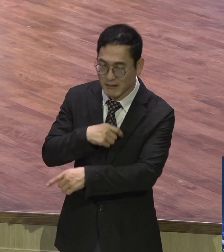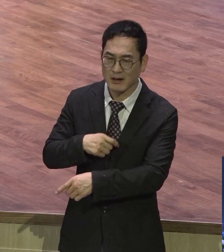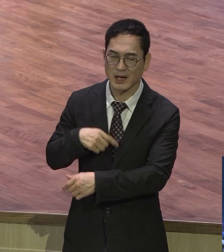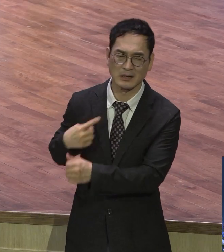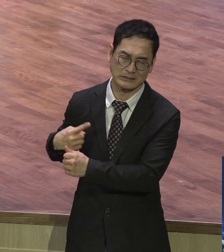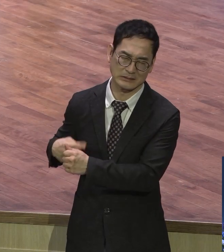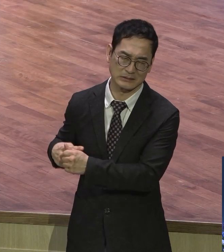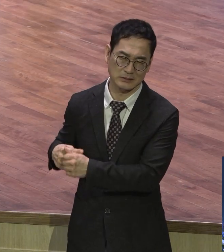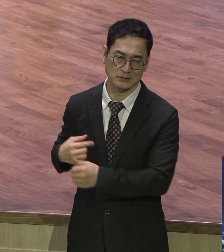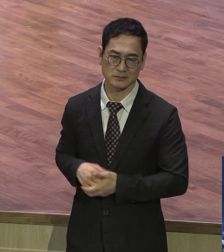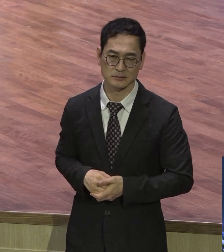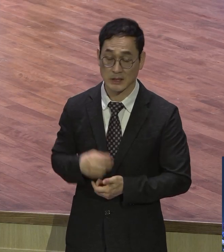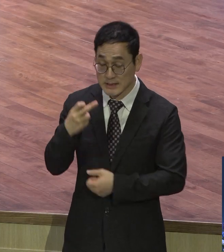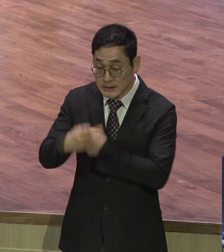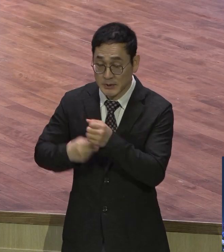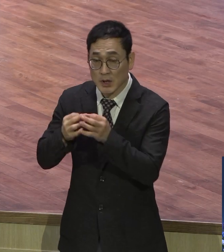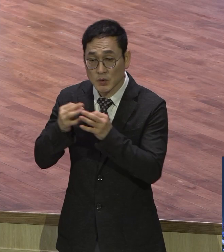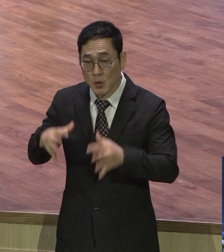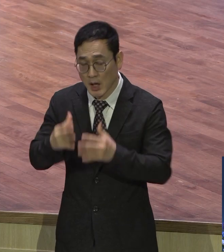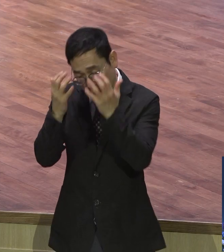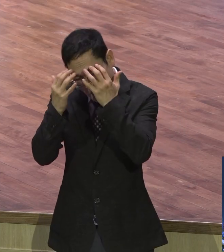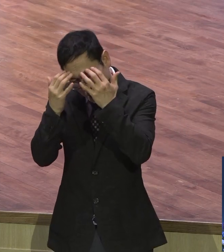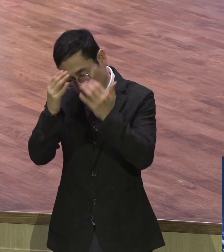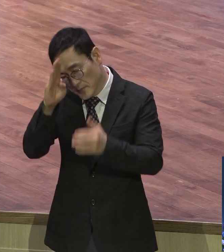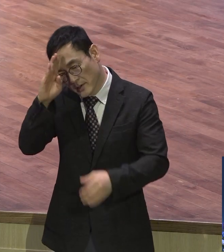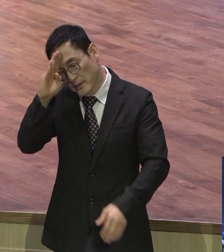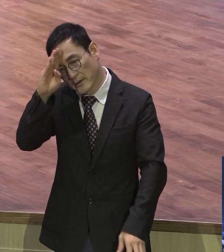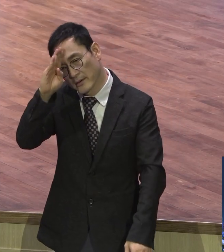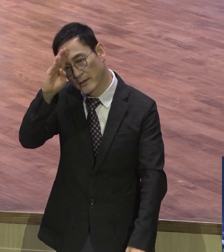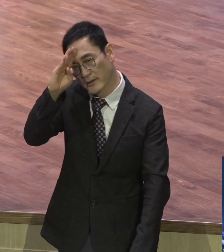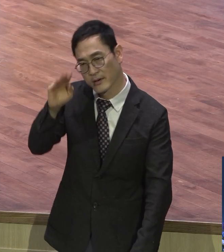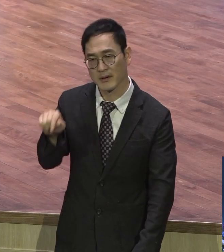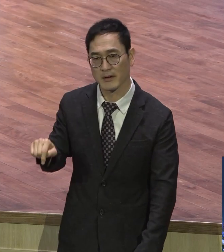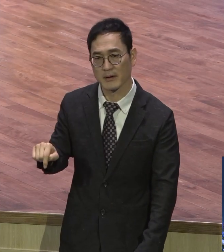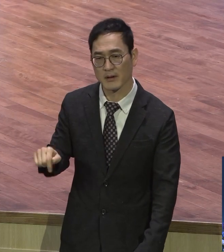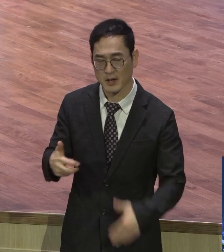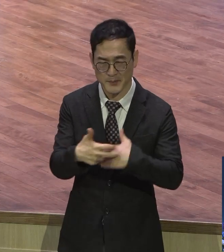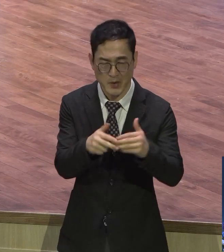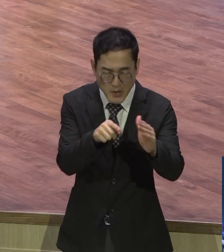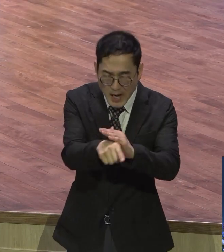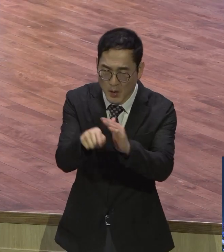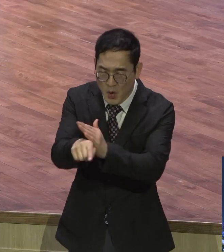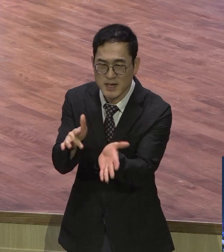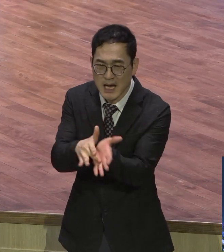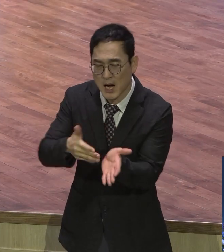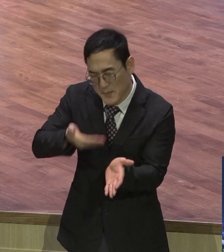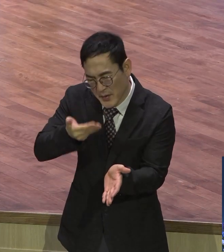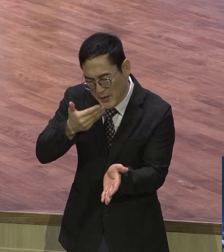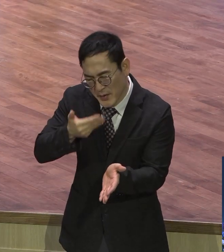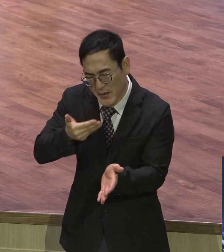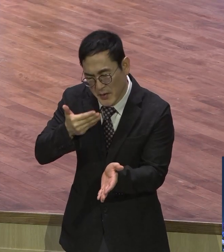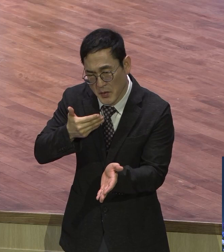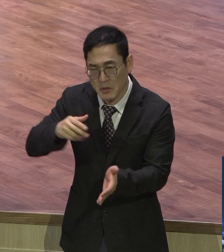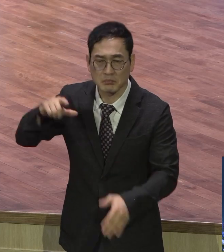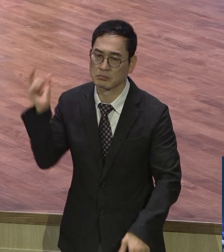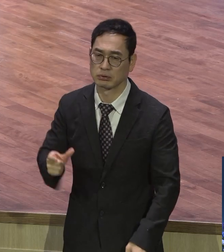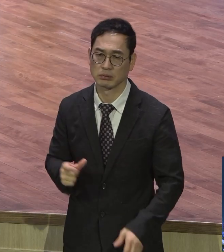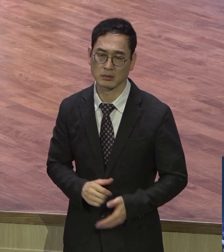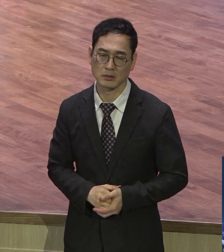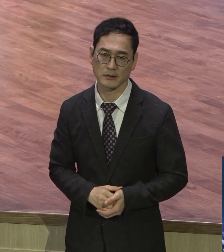그것도 12년 동안 혈중을 앓았다. 온갖 병원 온갖 약을 다 처방해서